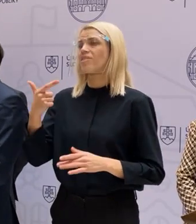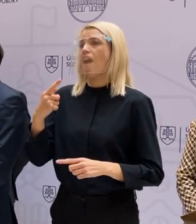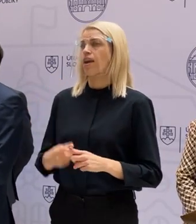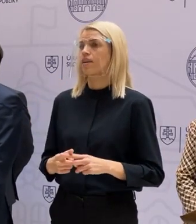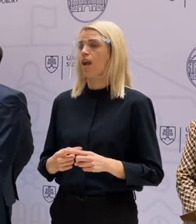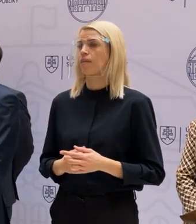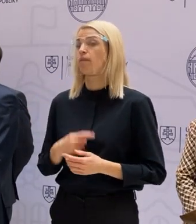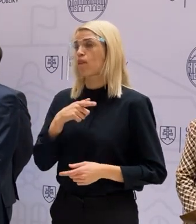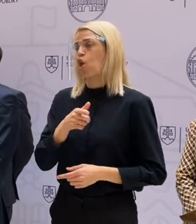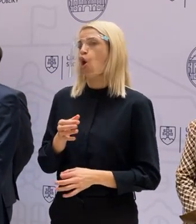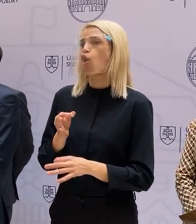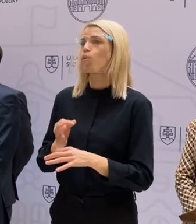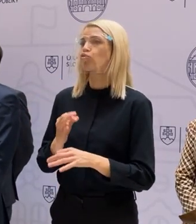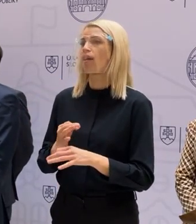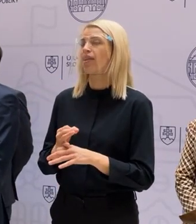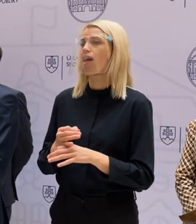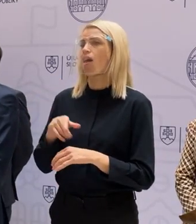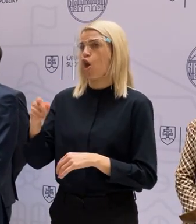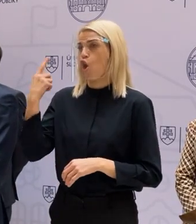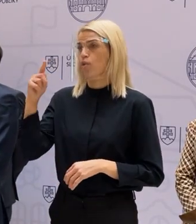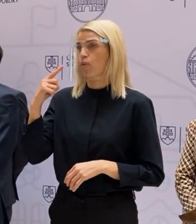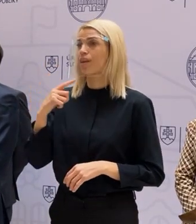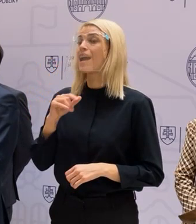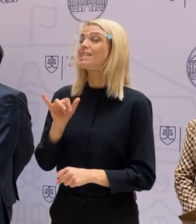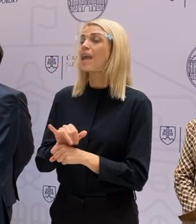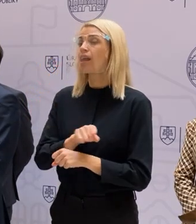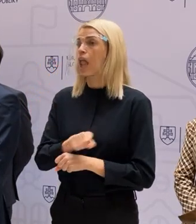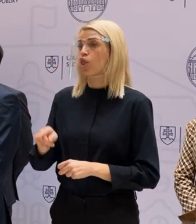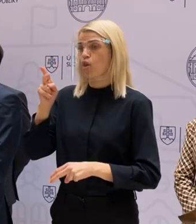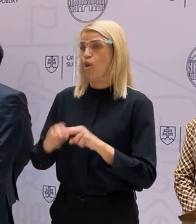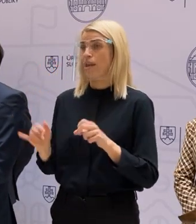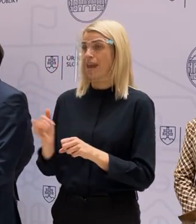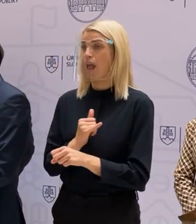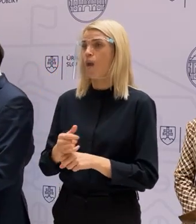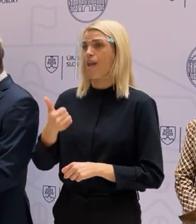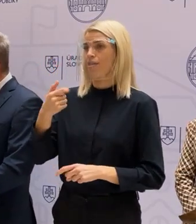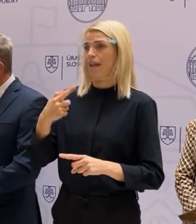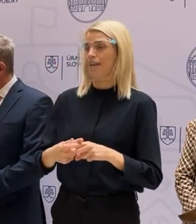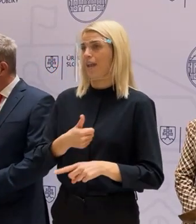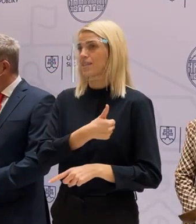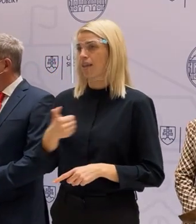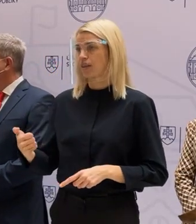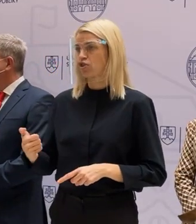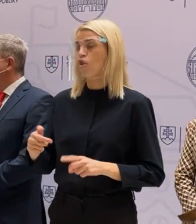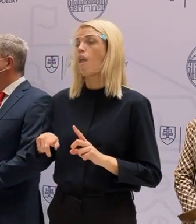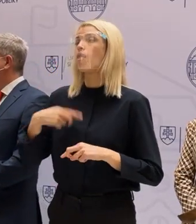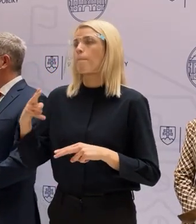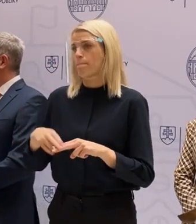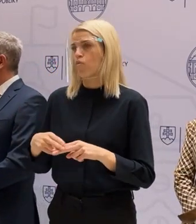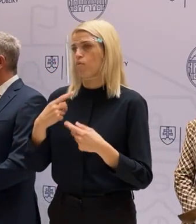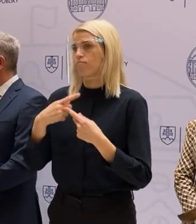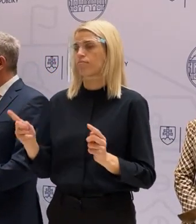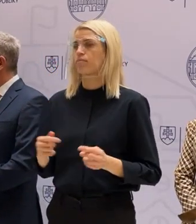doporučenie odborníkov dvakrát v práci. Zatiaľ do konca januára bude raz. O ostatných veciach sa bude diskutovať. Ak môžem veľmi krátko, pán minister, celkom